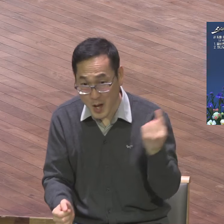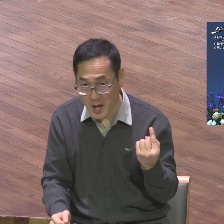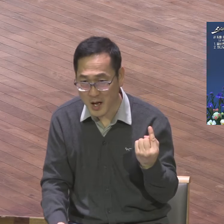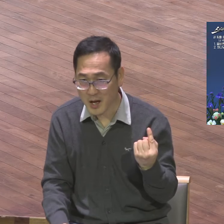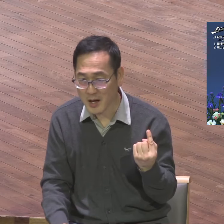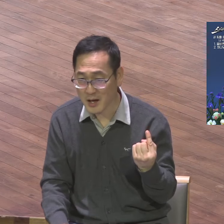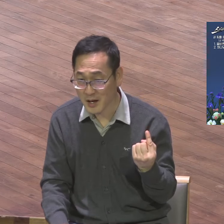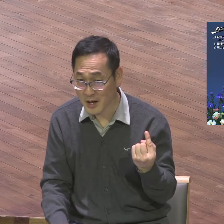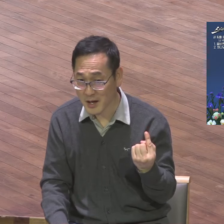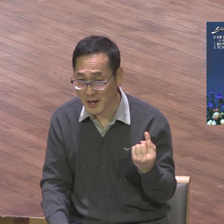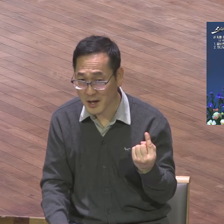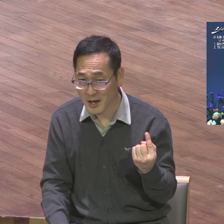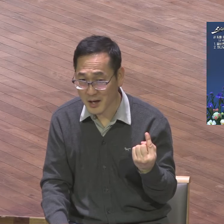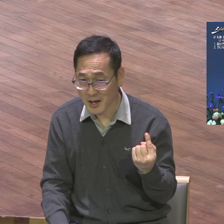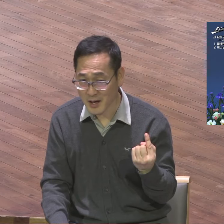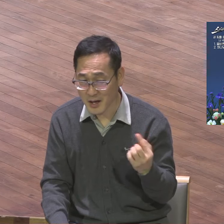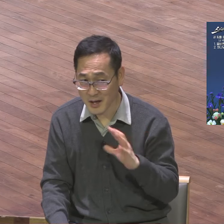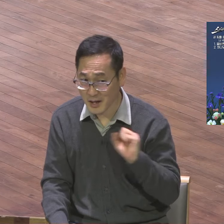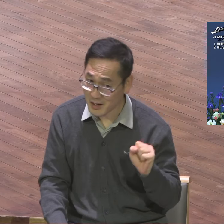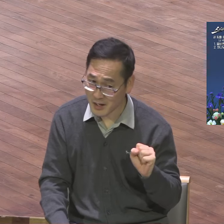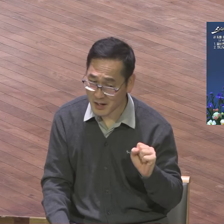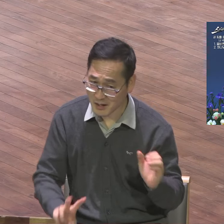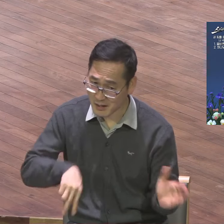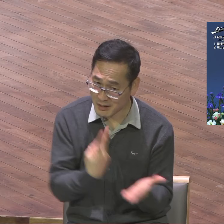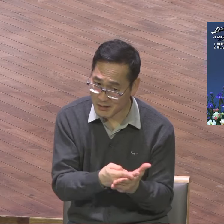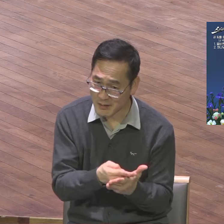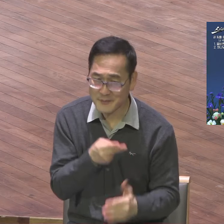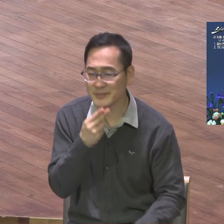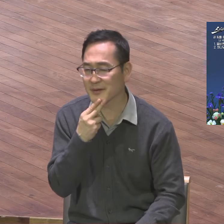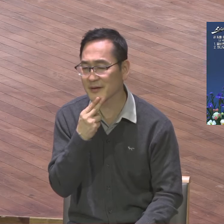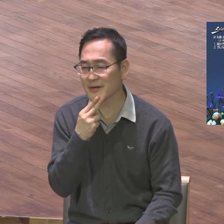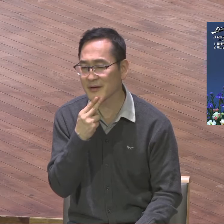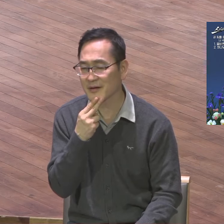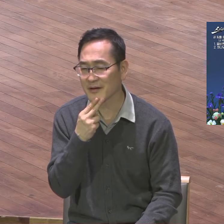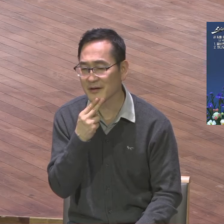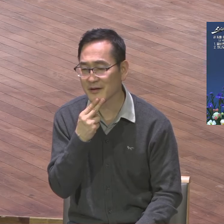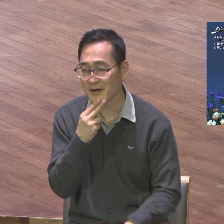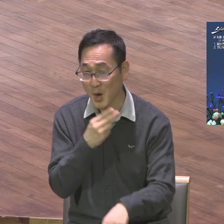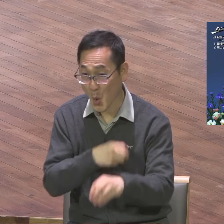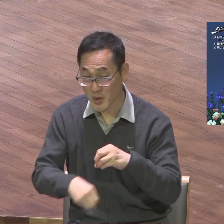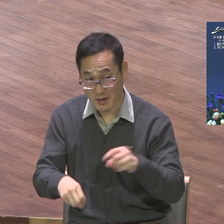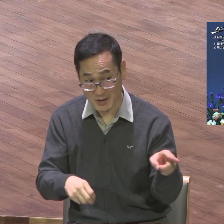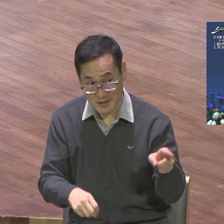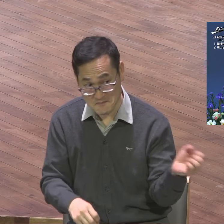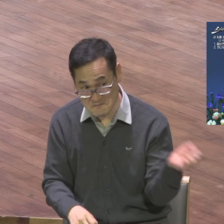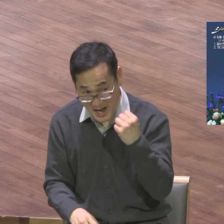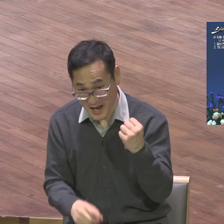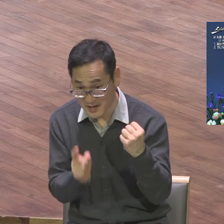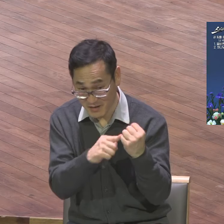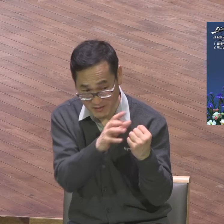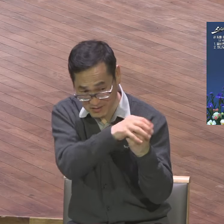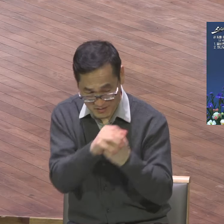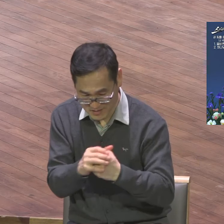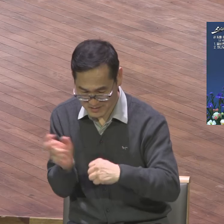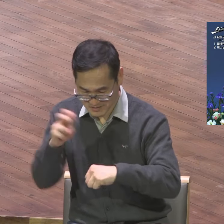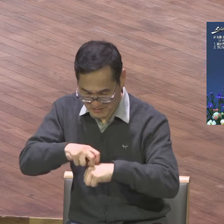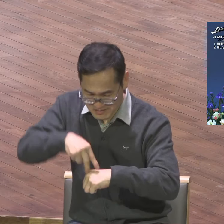그것이 여러분 인생 걸림돌이 아니라 도리어 발판이 될 줄